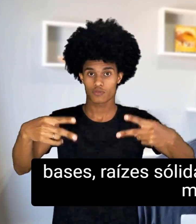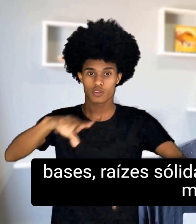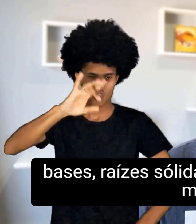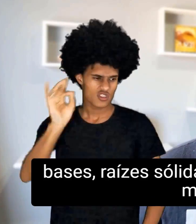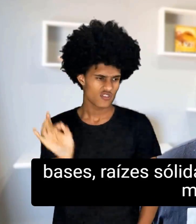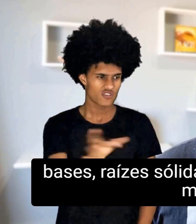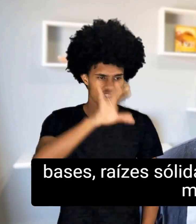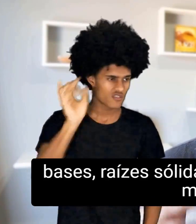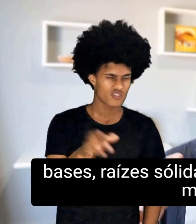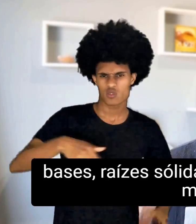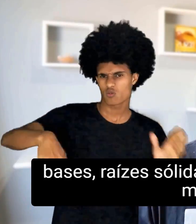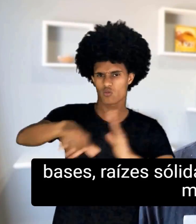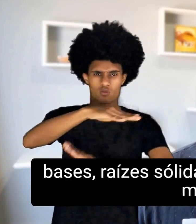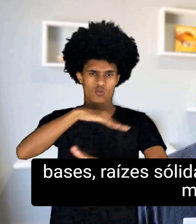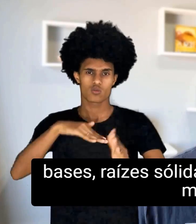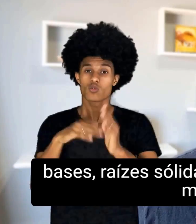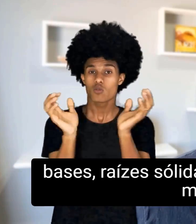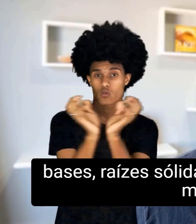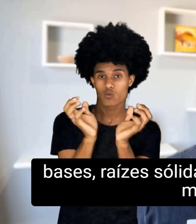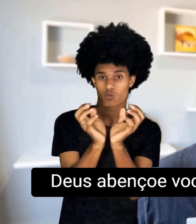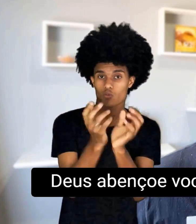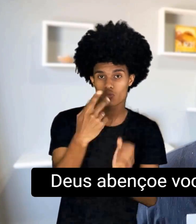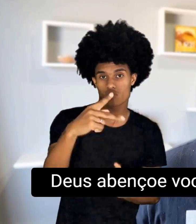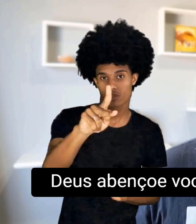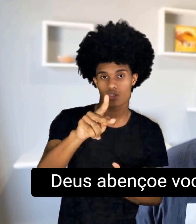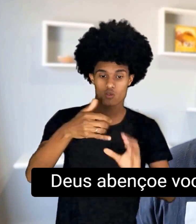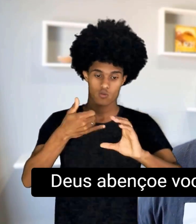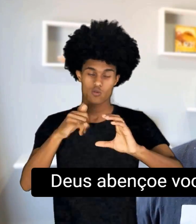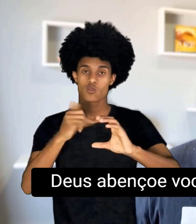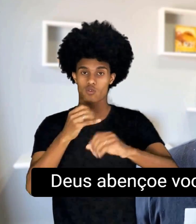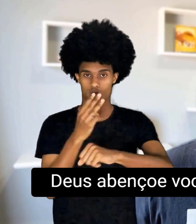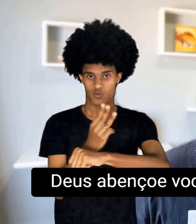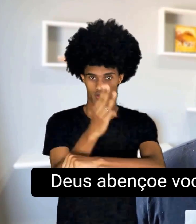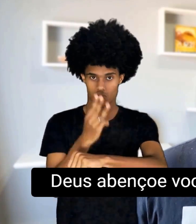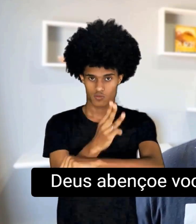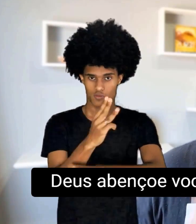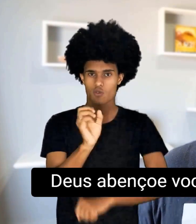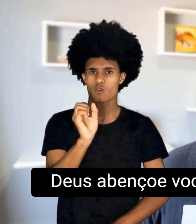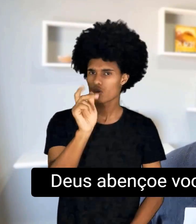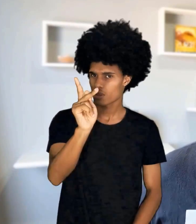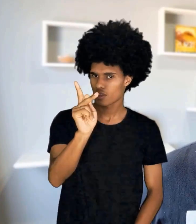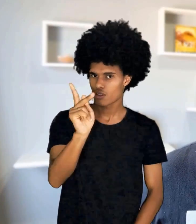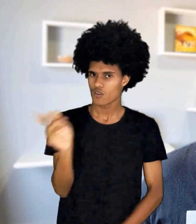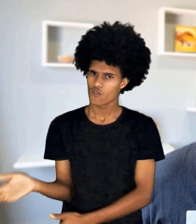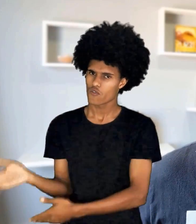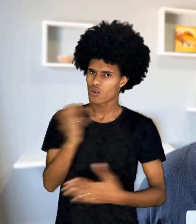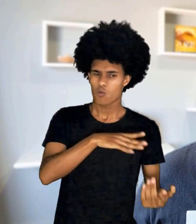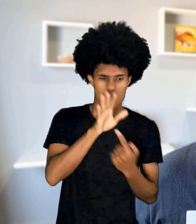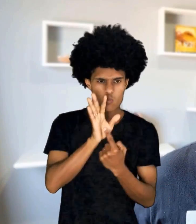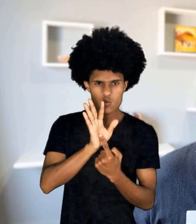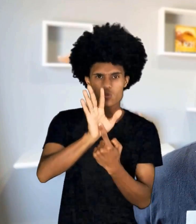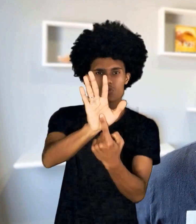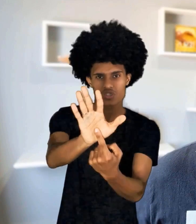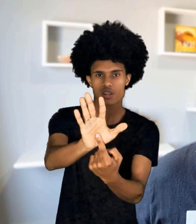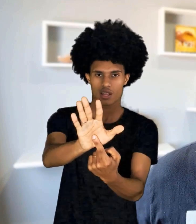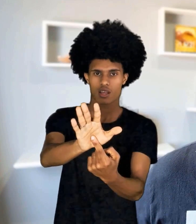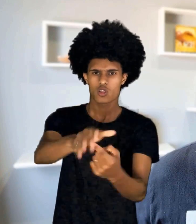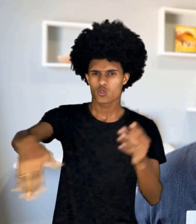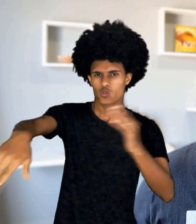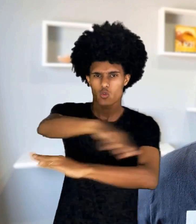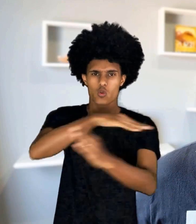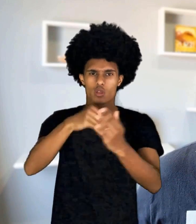raízes sólidas para a gente resistir os dias maus. Amém? Deus abençoe você e vamos lá para o estudo.